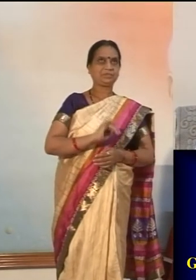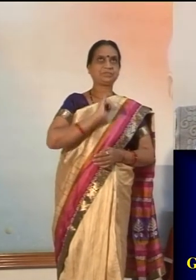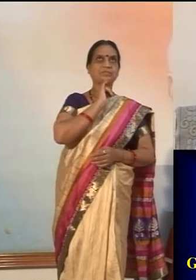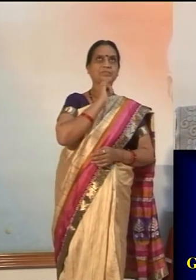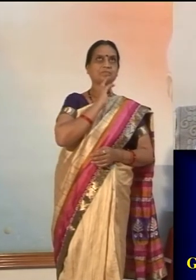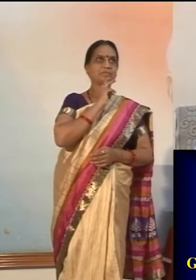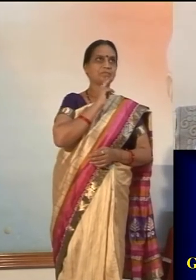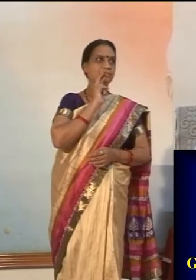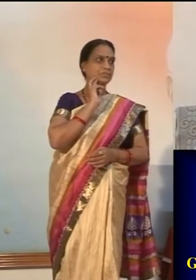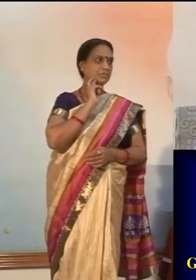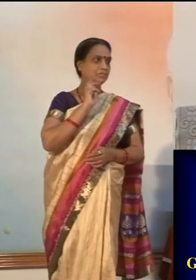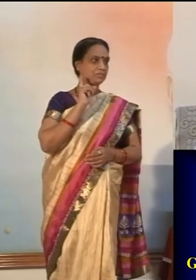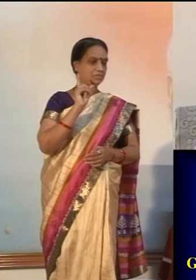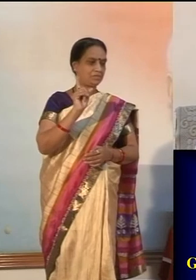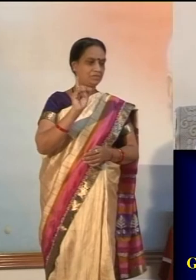एक बार